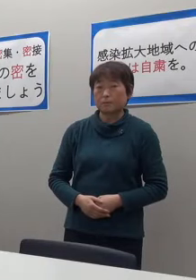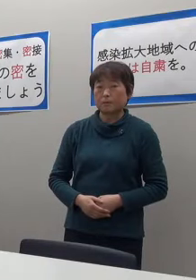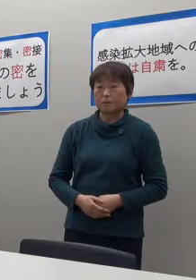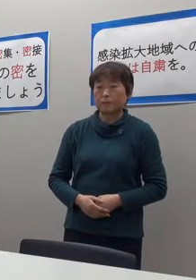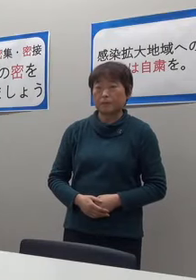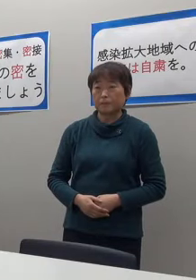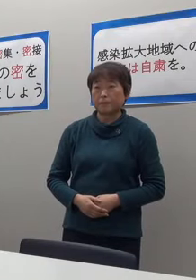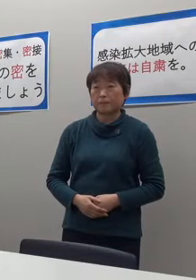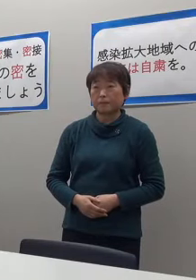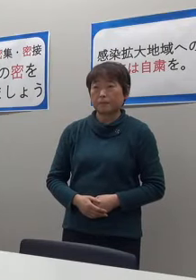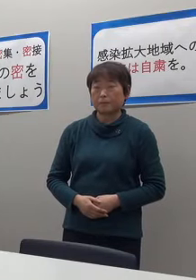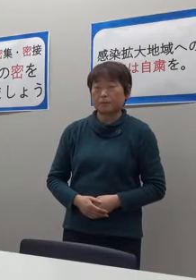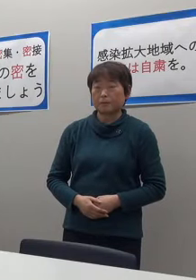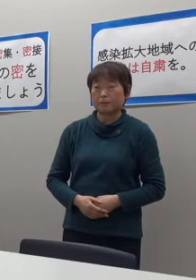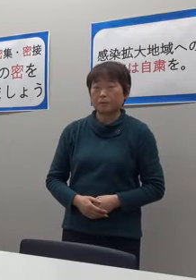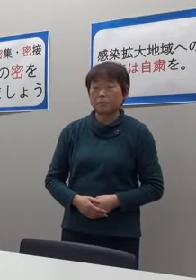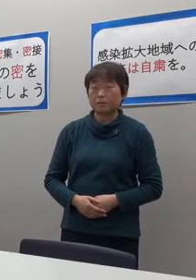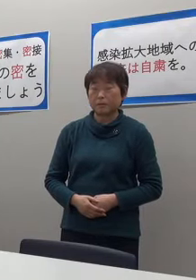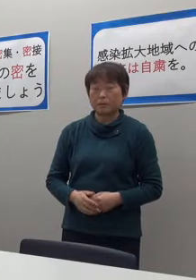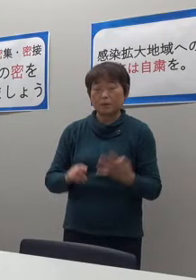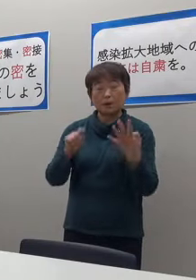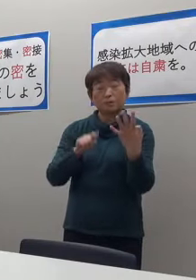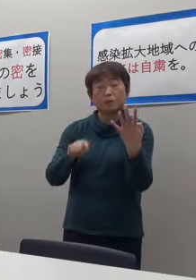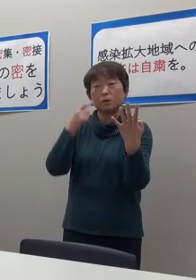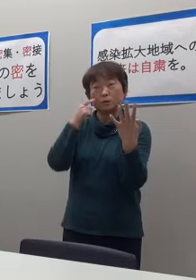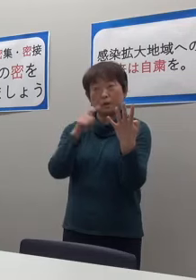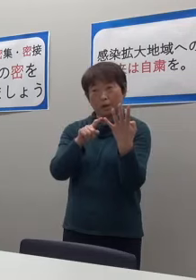すみません、ですね、4例目が